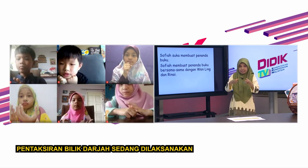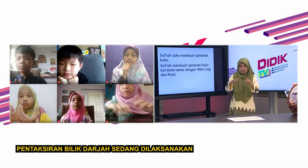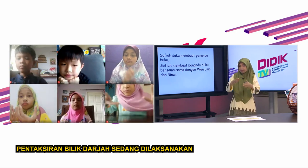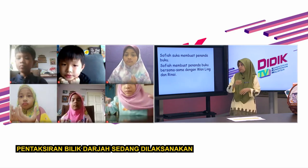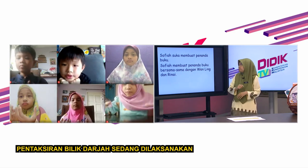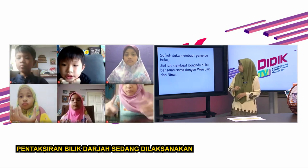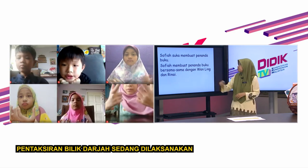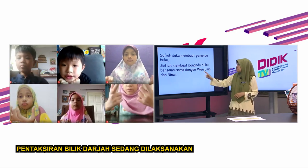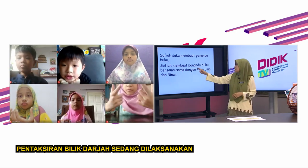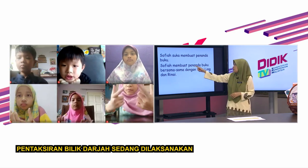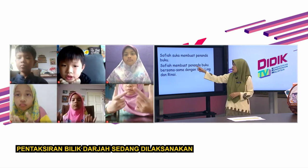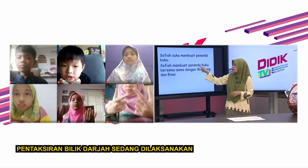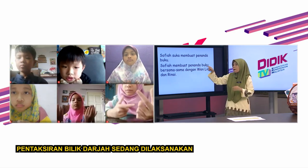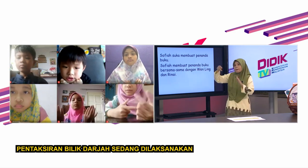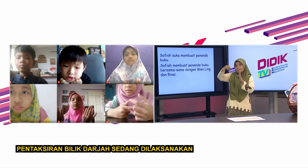membuat